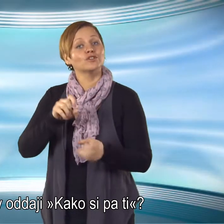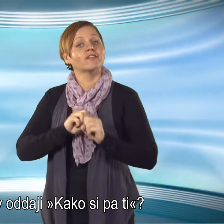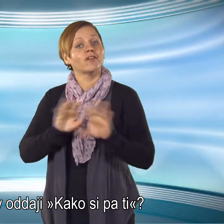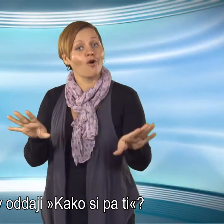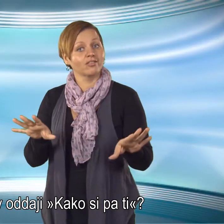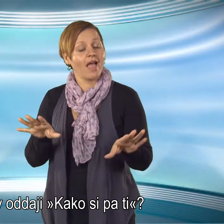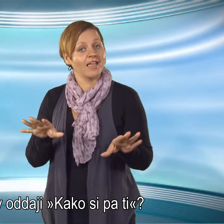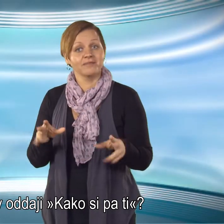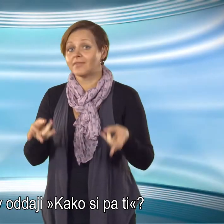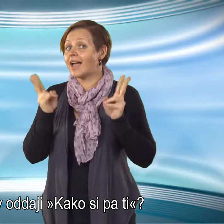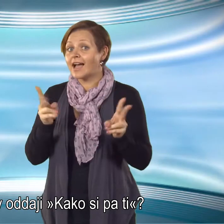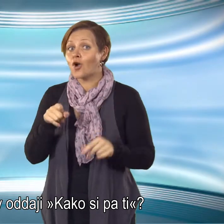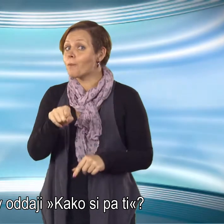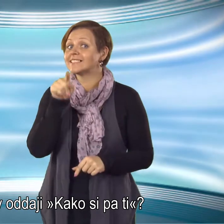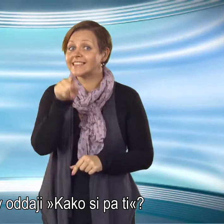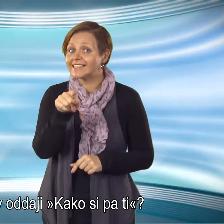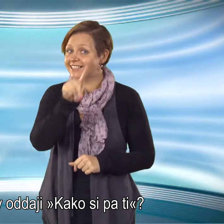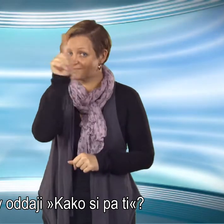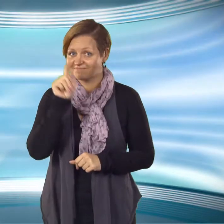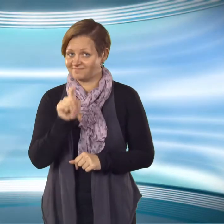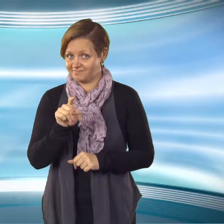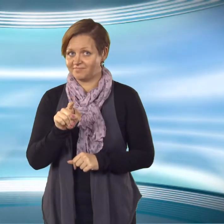Dobrodošli v oddaji Kako si pa ti?